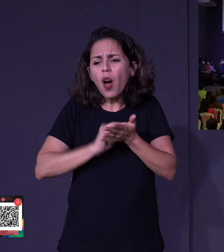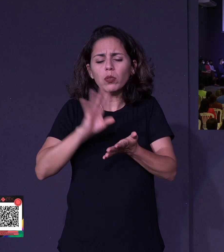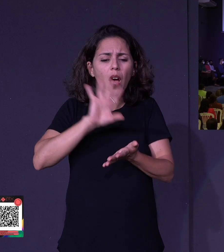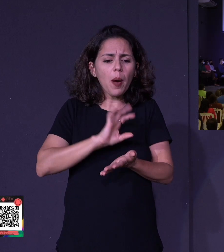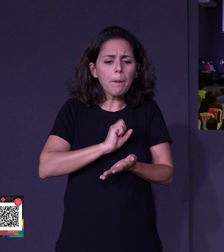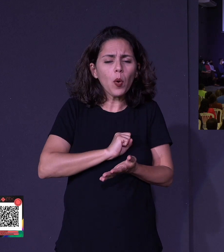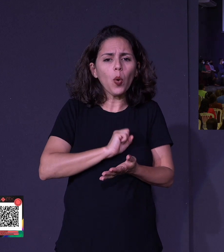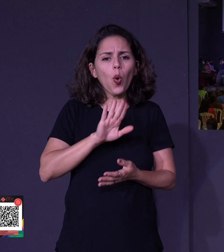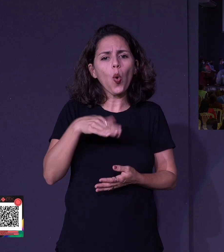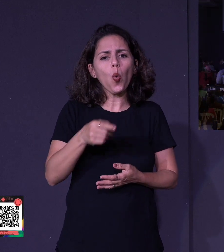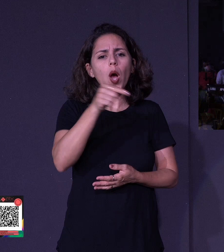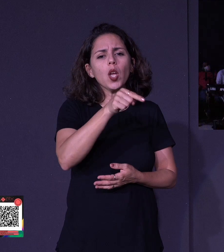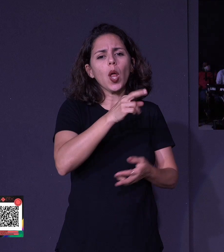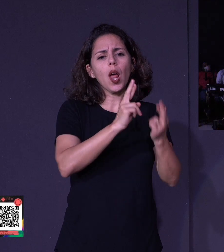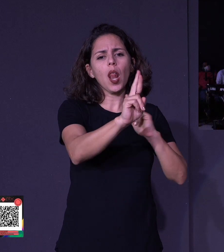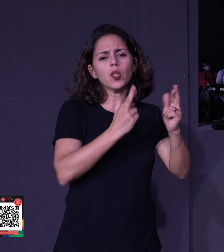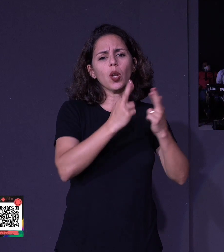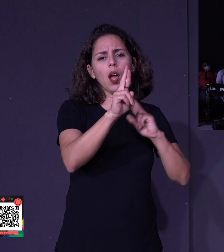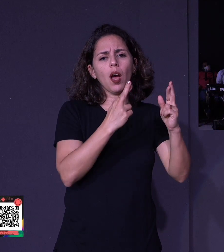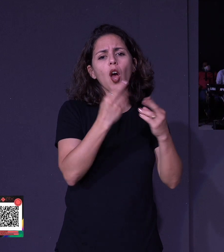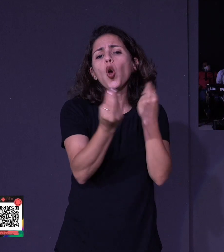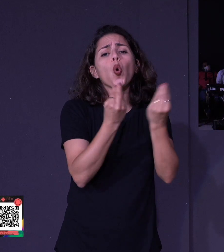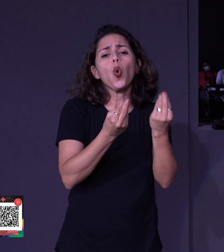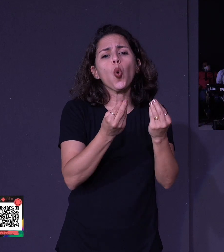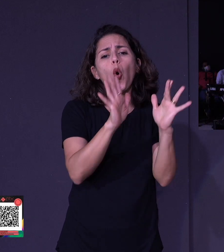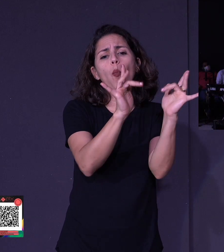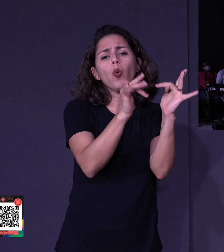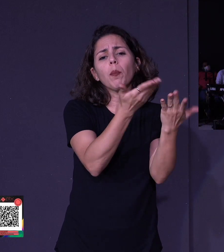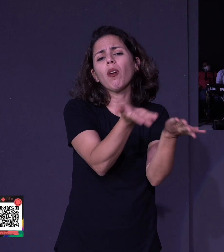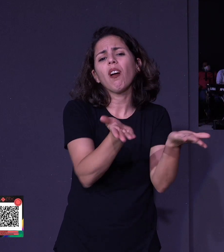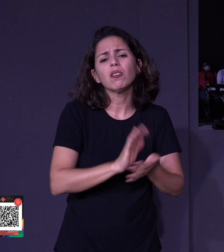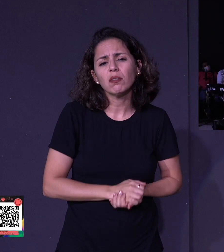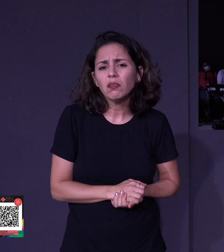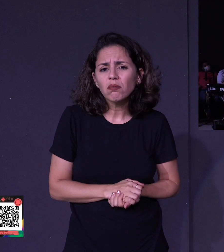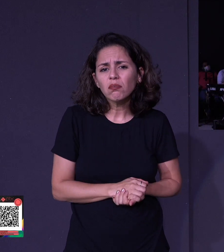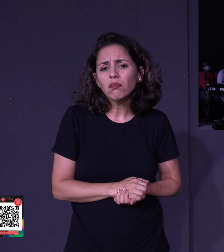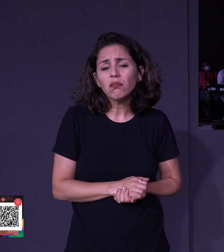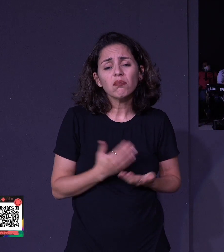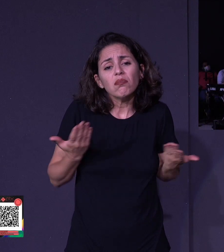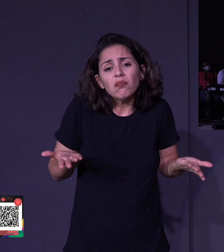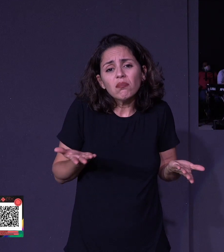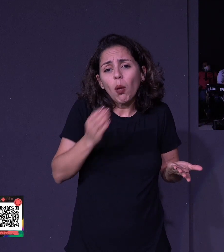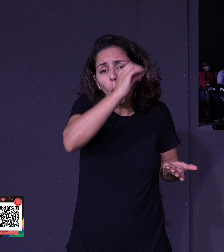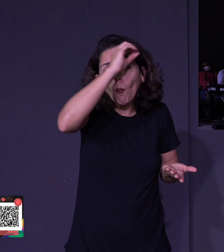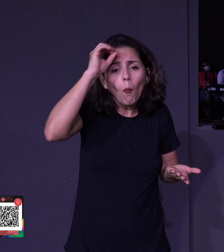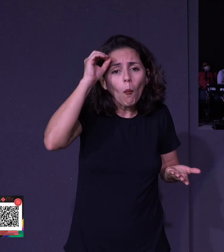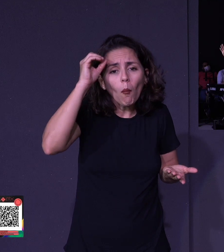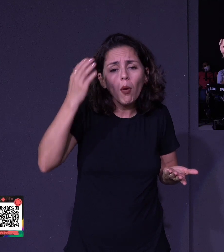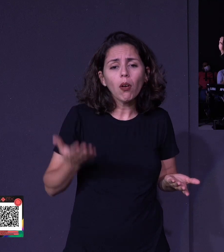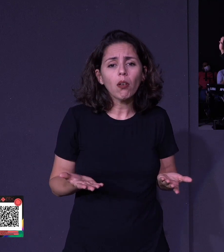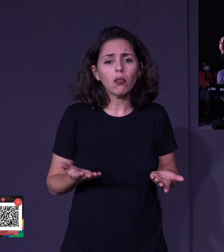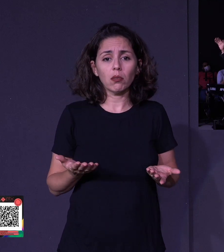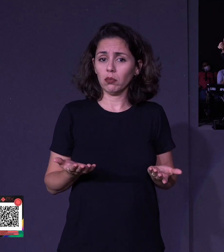Mas se ela vê você tratando bem a mãe dela, se ela vê você, não precisa ser de língua, irmão. De